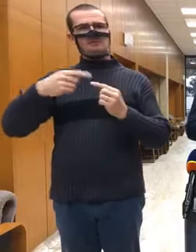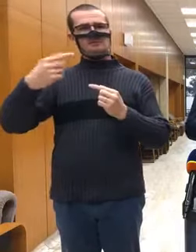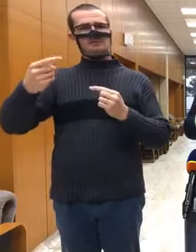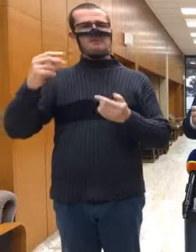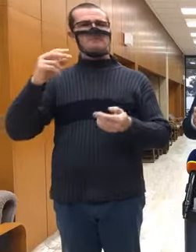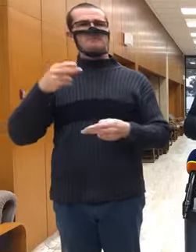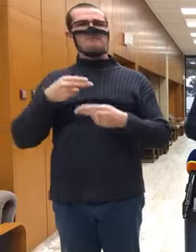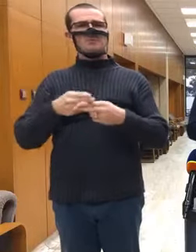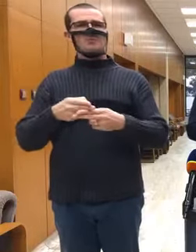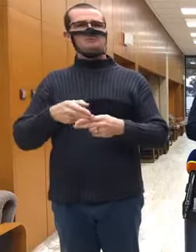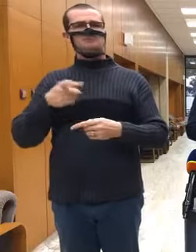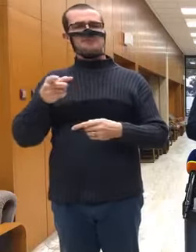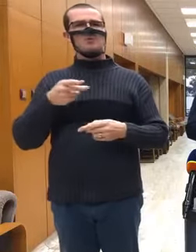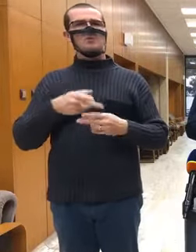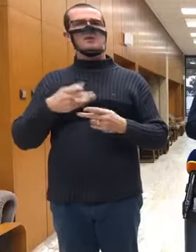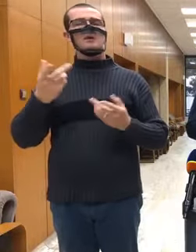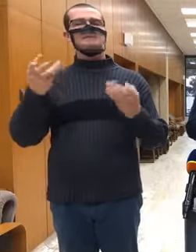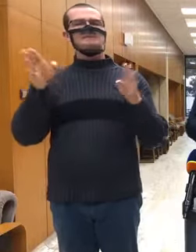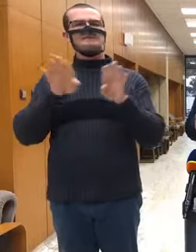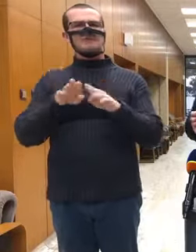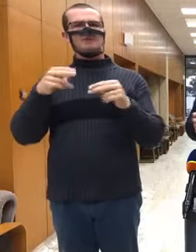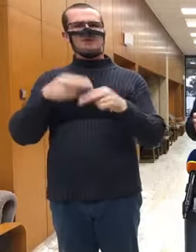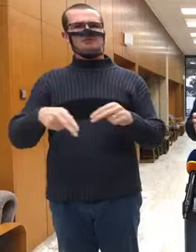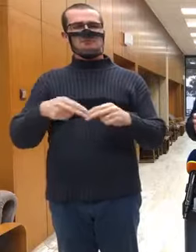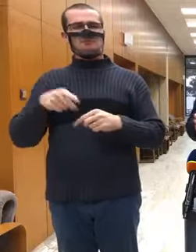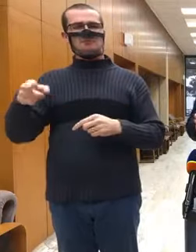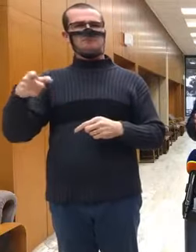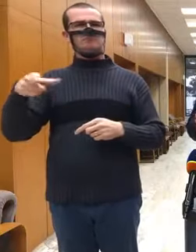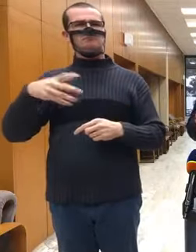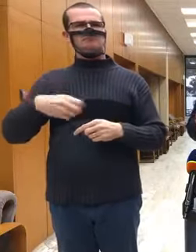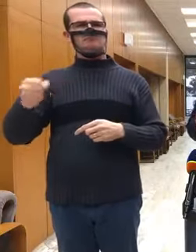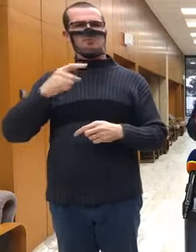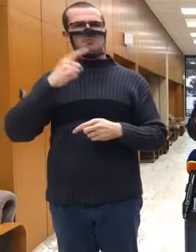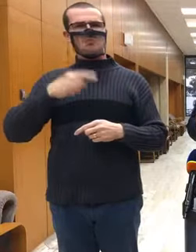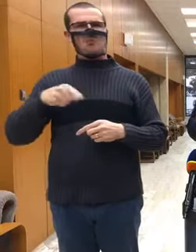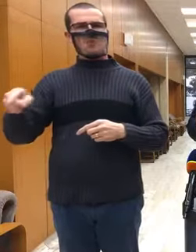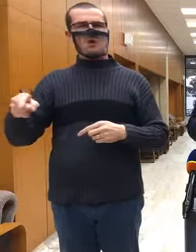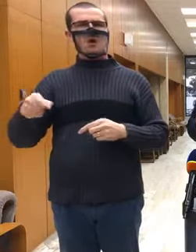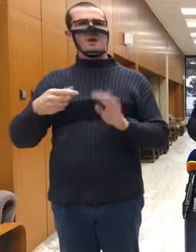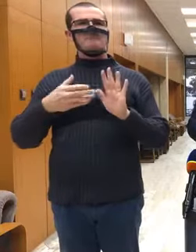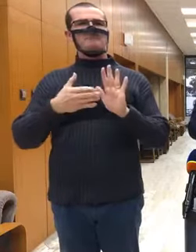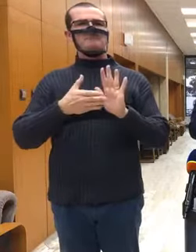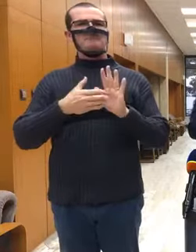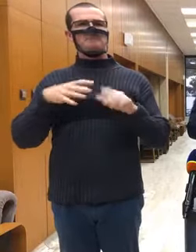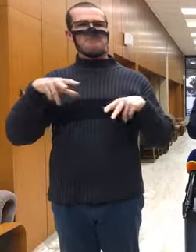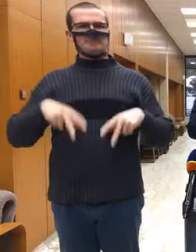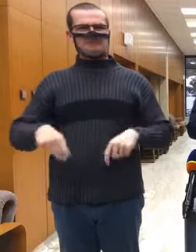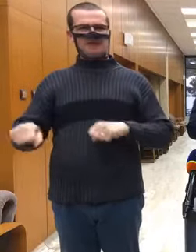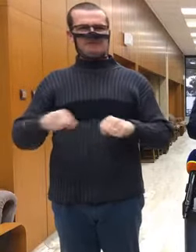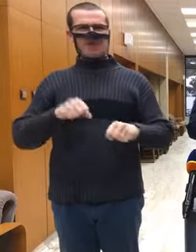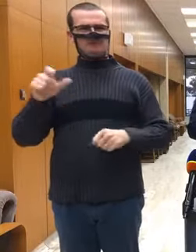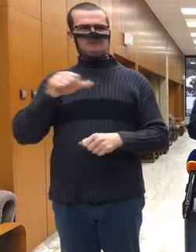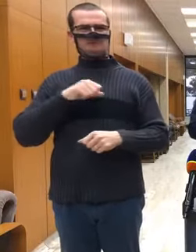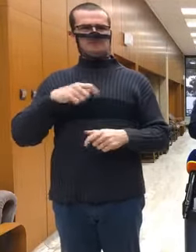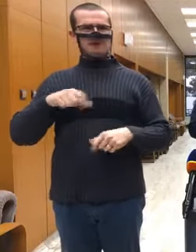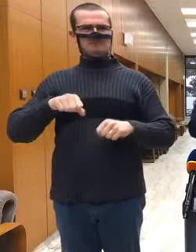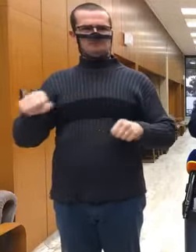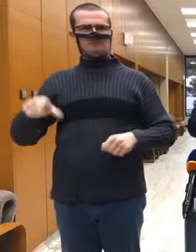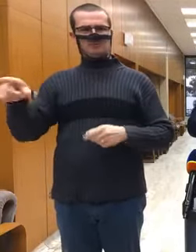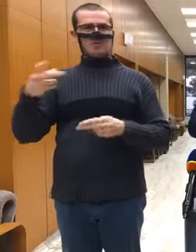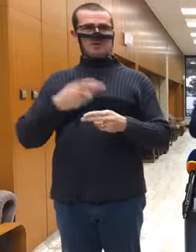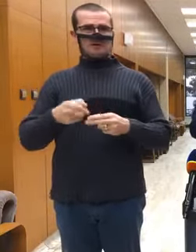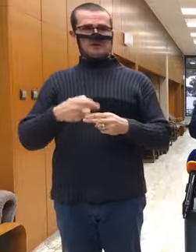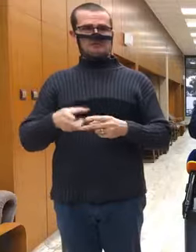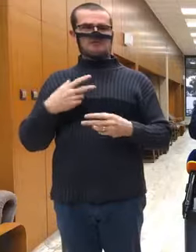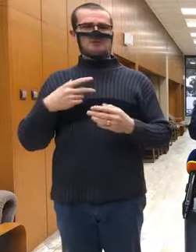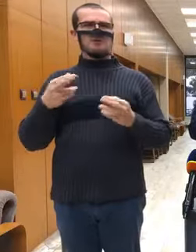Dotknutým prevádzkam? Toto si zobral za úlohu premiér osobne, aj sa v tomto duchu vyjadril a